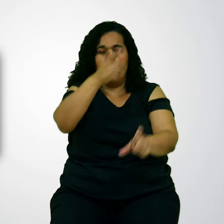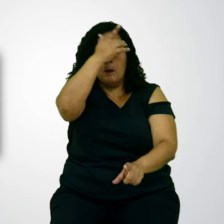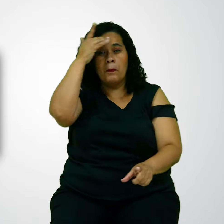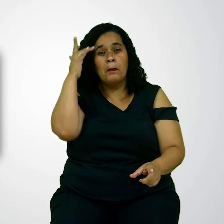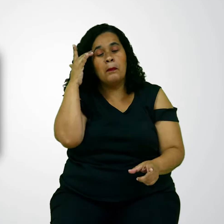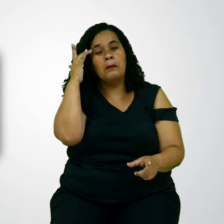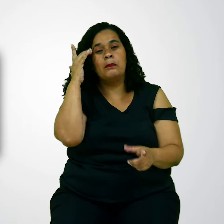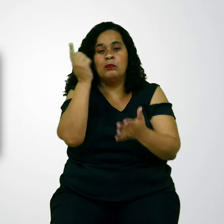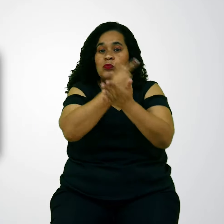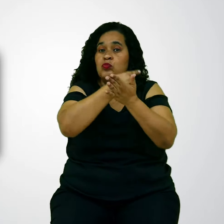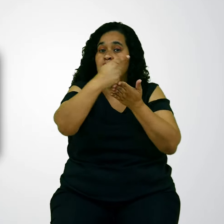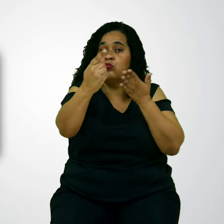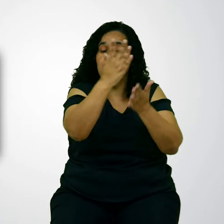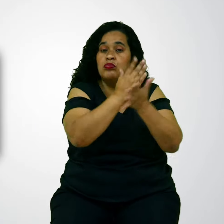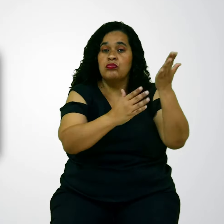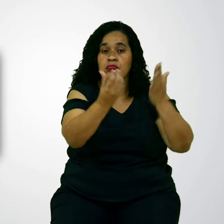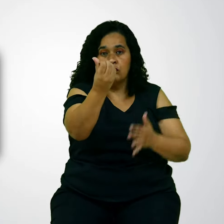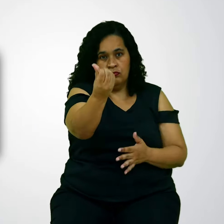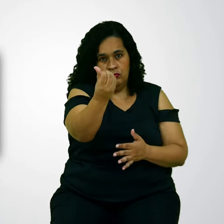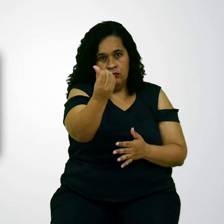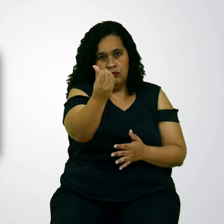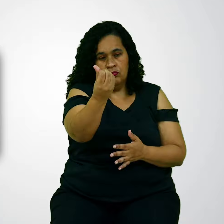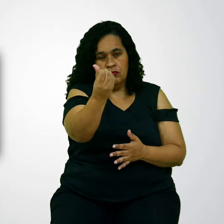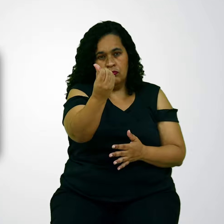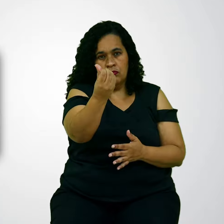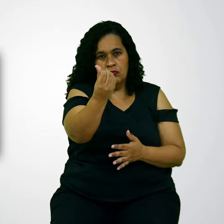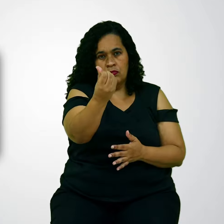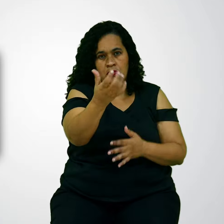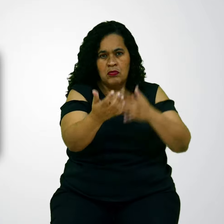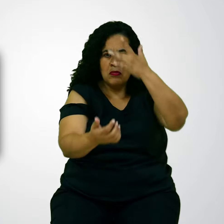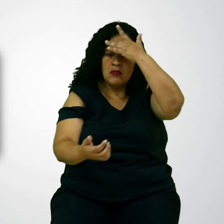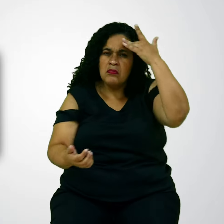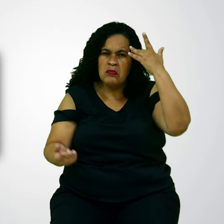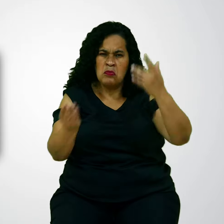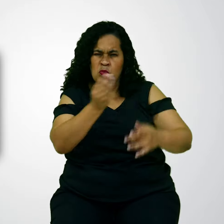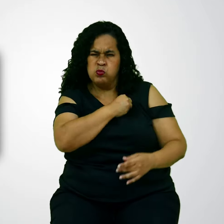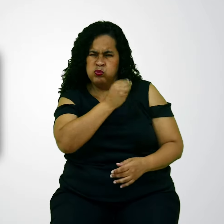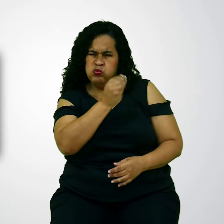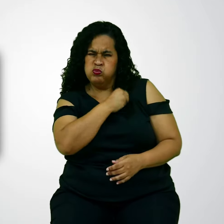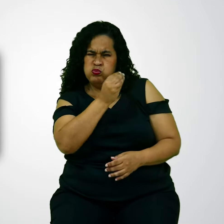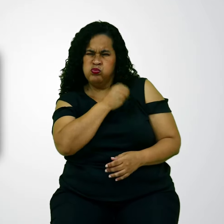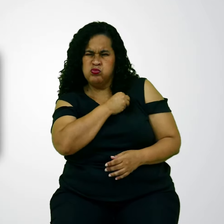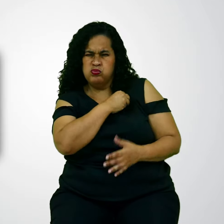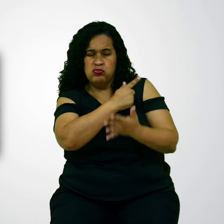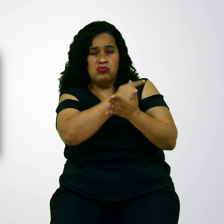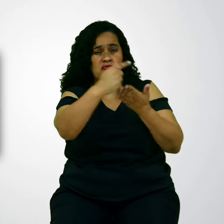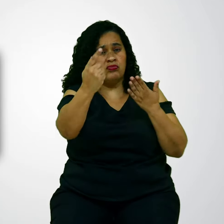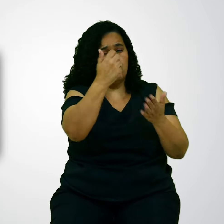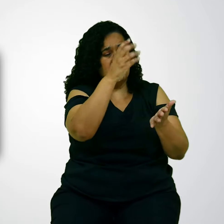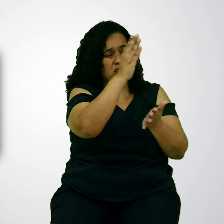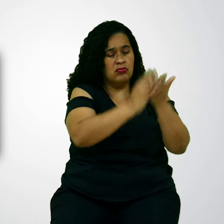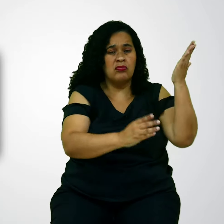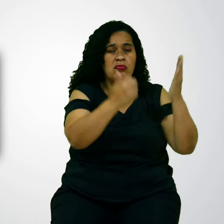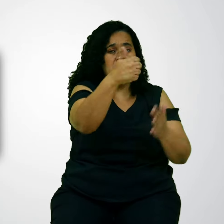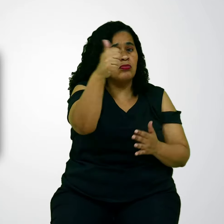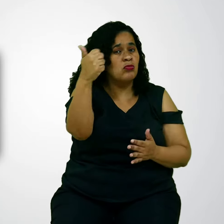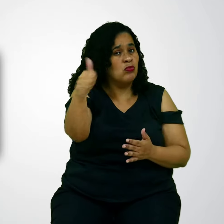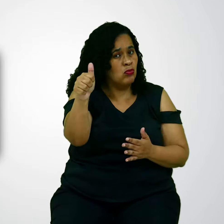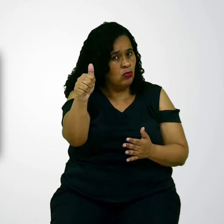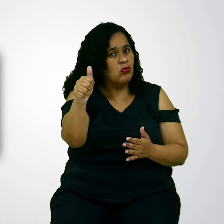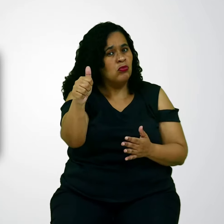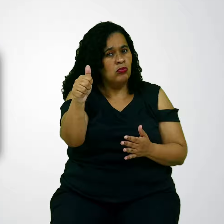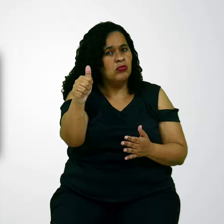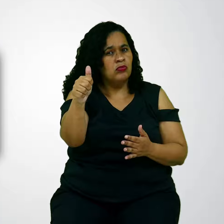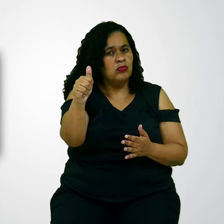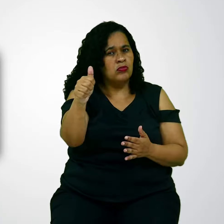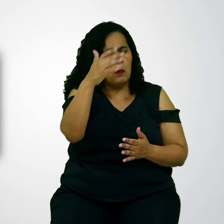capítulo 6, o homem está totalmente pervertido. Gênesis capítulo 11, vamos fazer uma torre porque a gente não gosta de Deus.